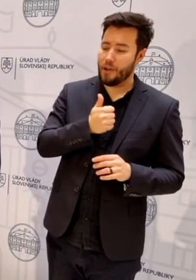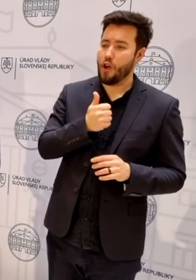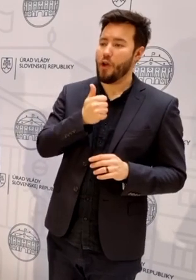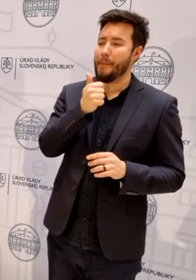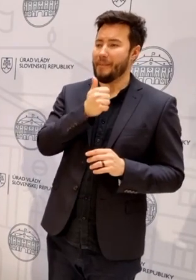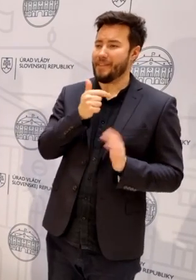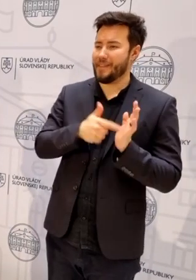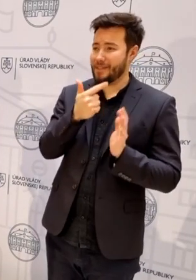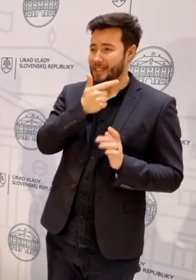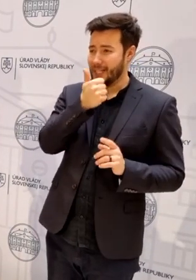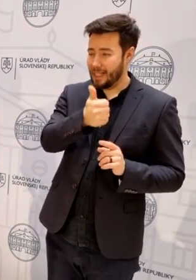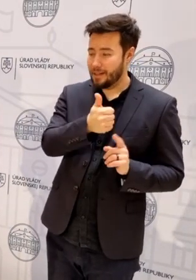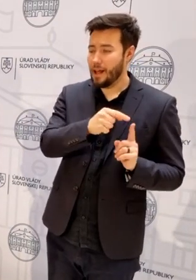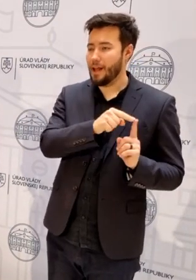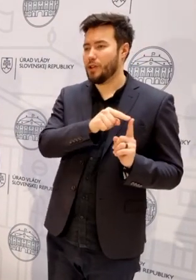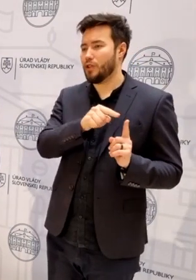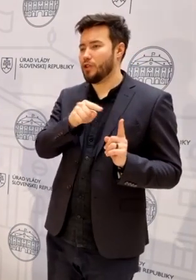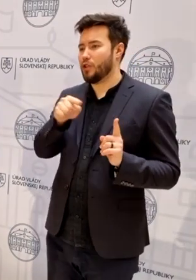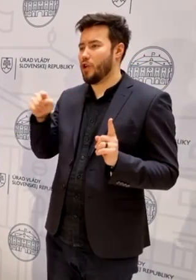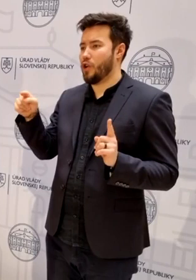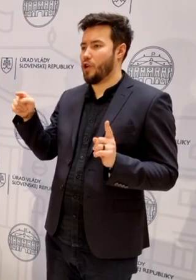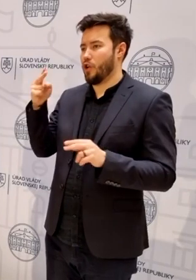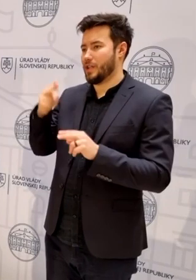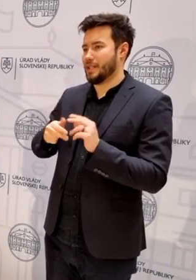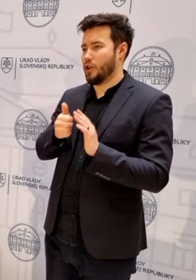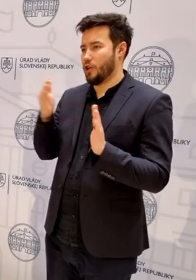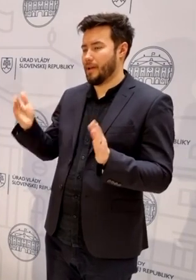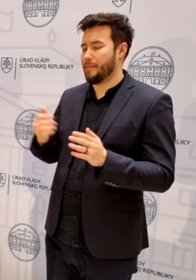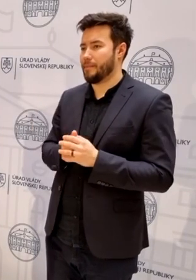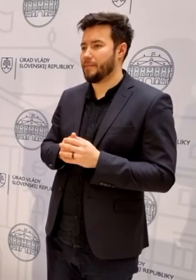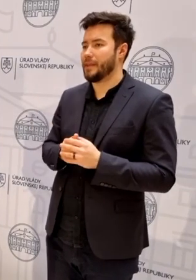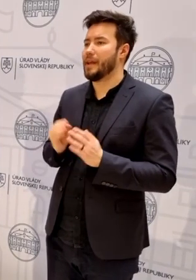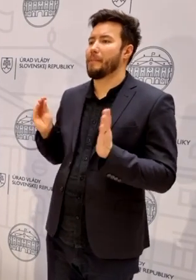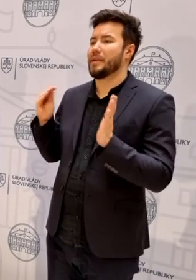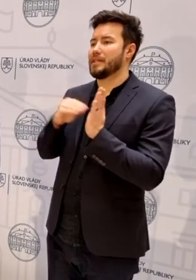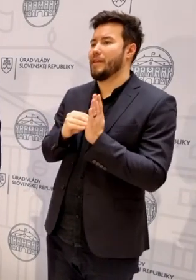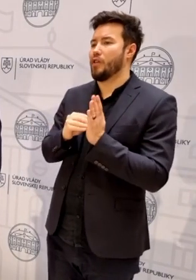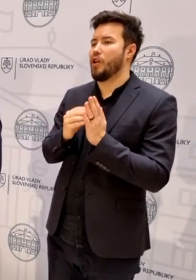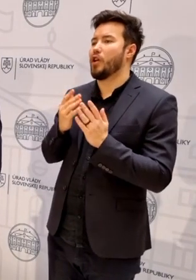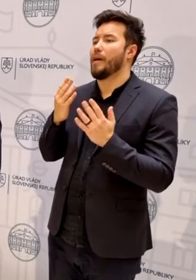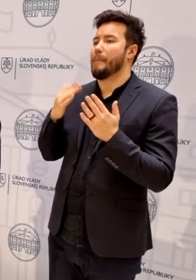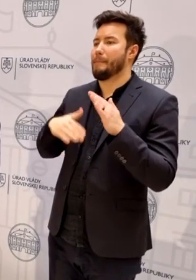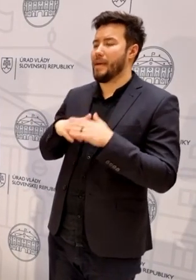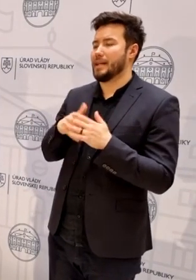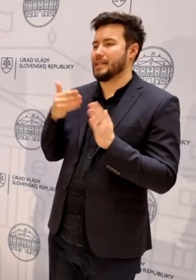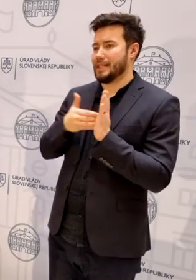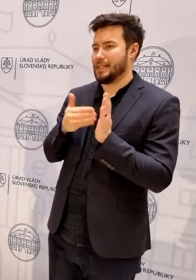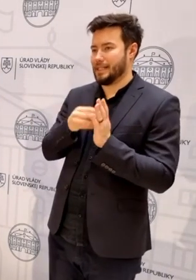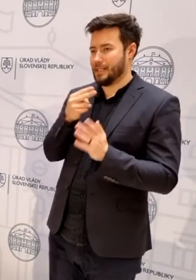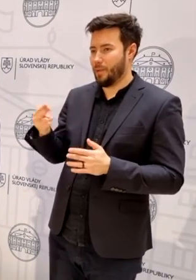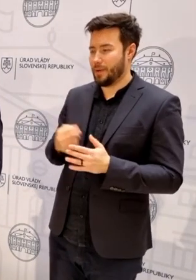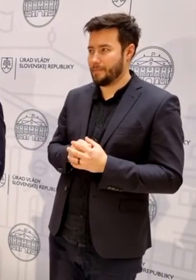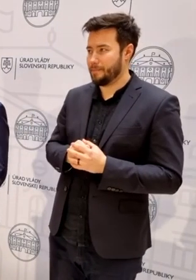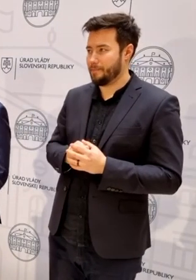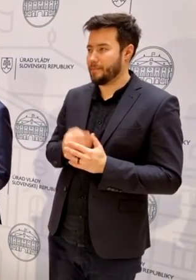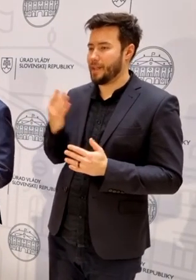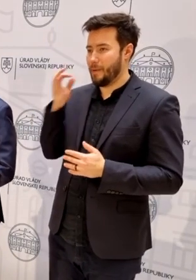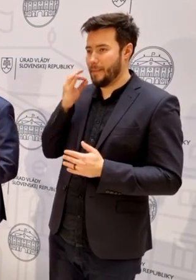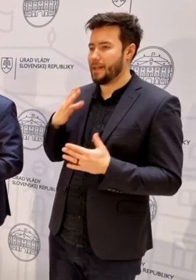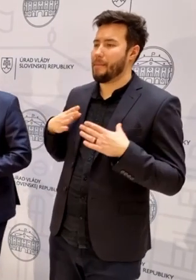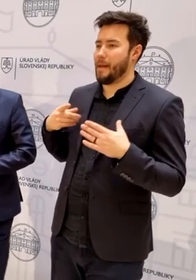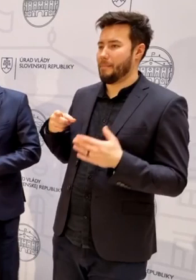1. do 1. 2021 do konca roka. Ten reálny príspevok môže dosiahnuť maximálne 1000 eur. Ďakujem pekne a predávam slovo